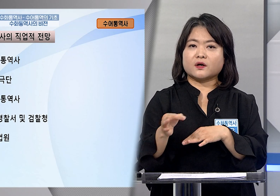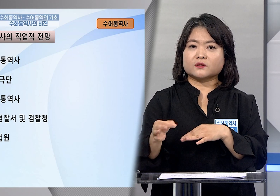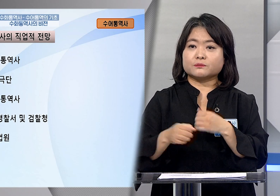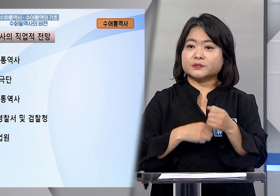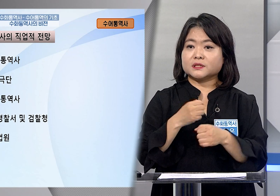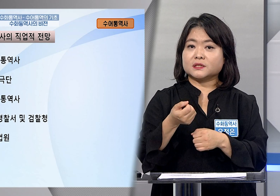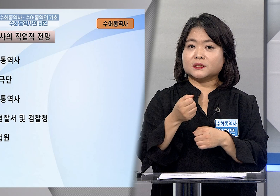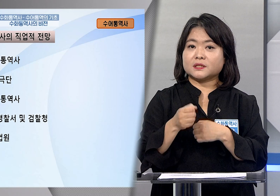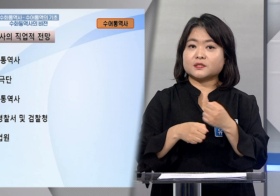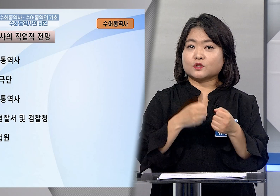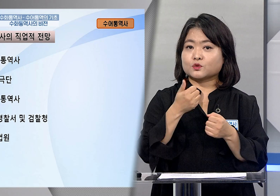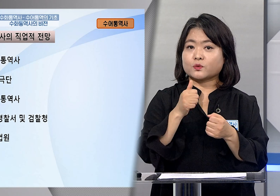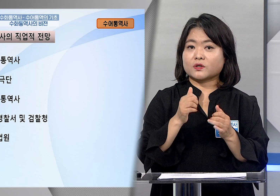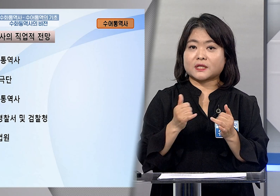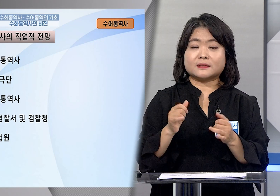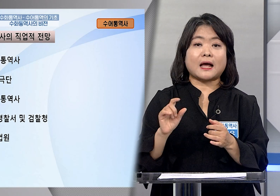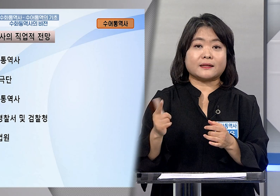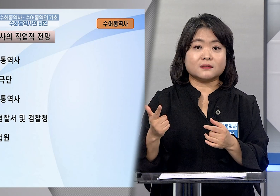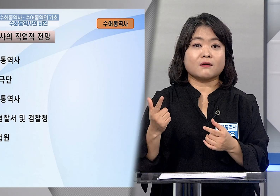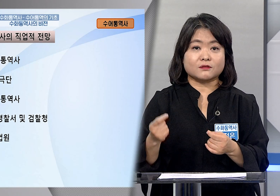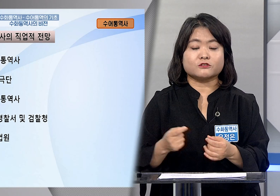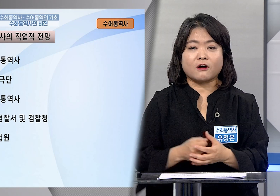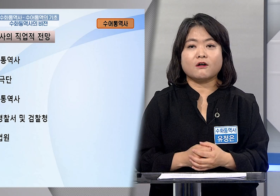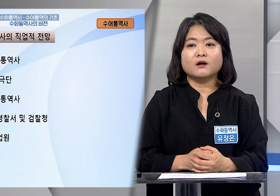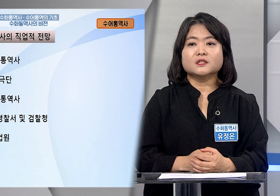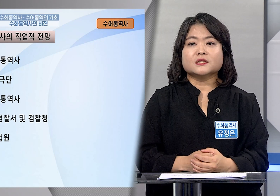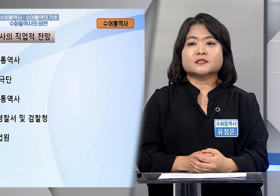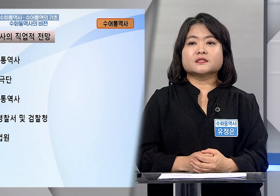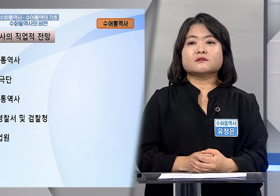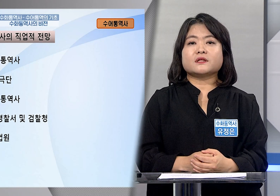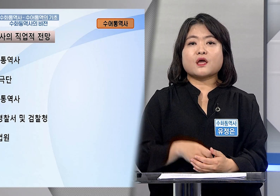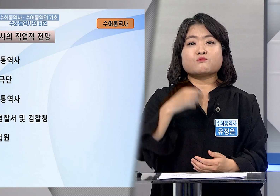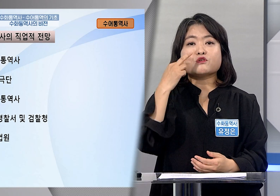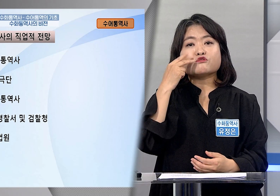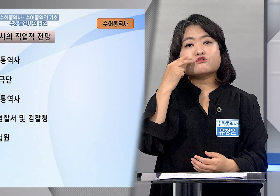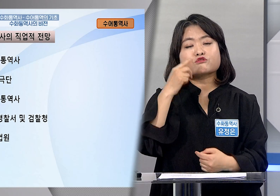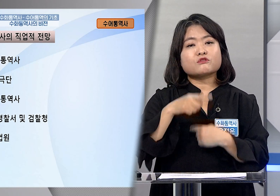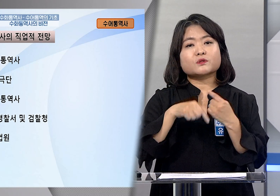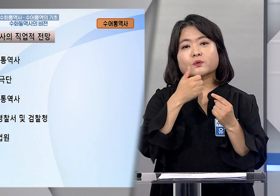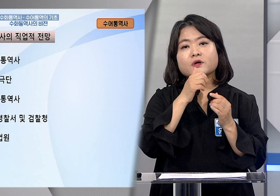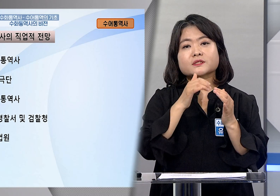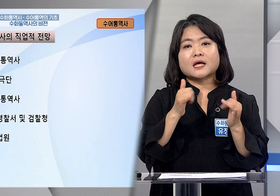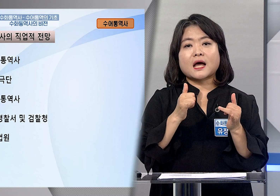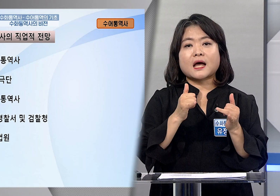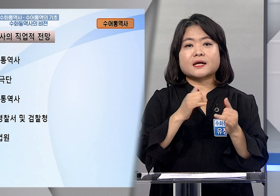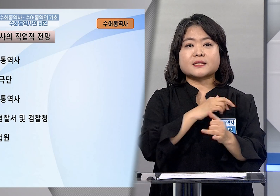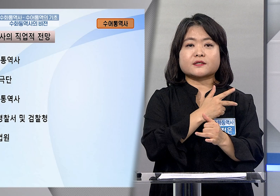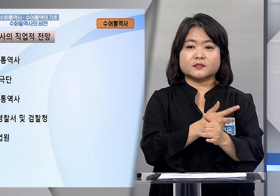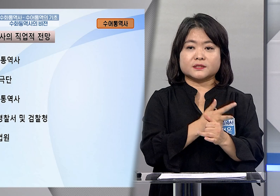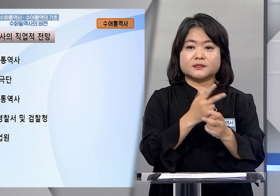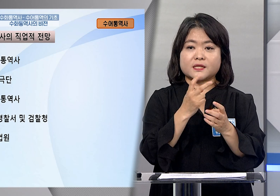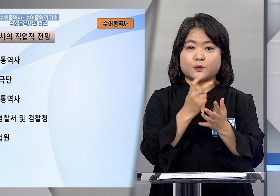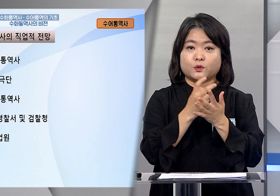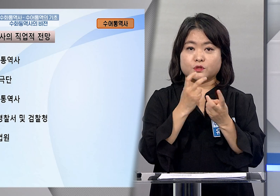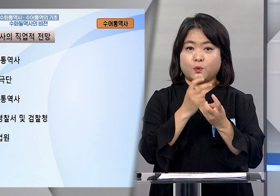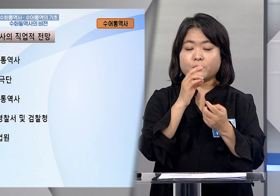어떤 프리랜서 통역사는 아닌 것 같고요. 그런데 미국 수화 통역사 자격증 제도를